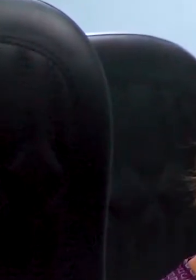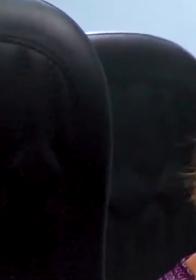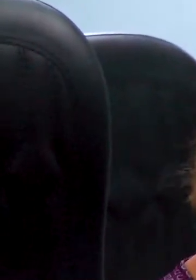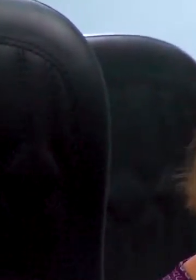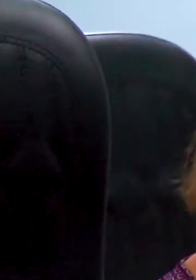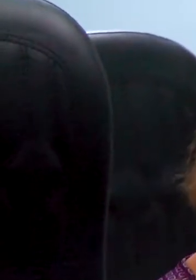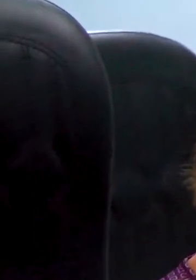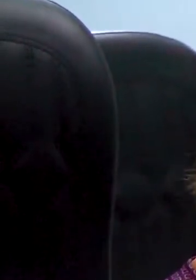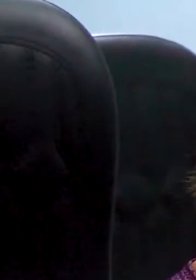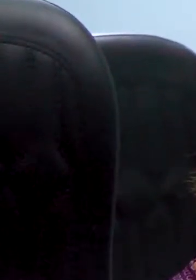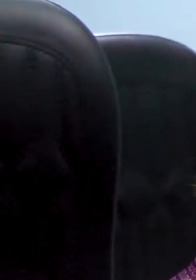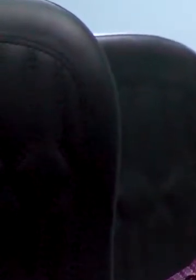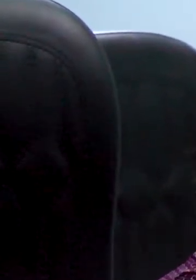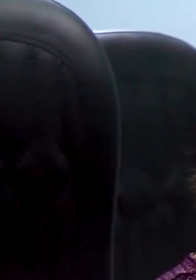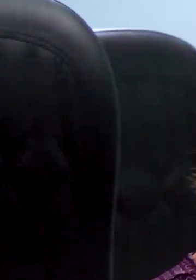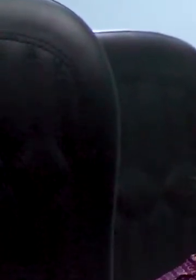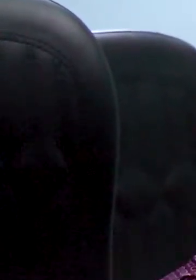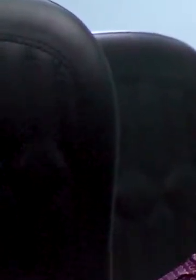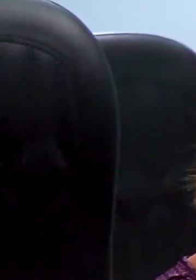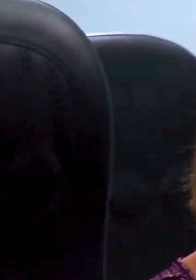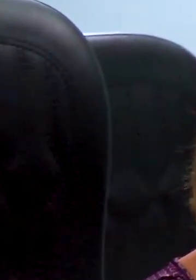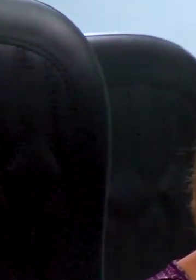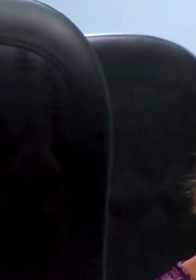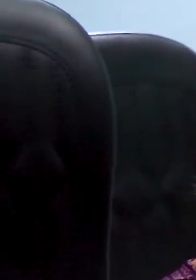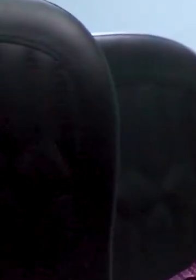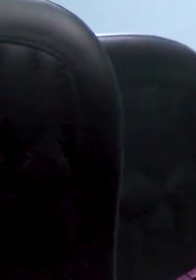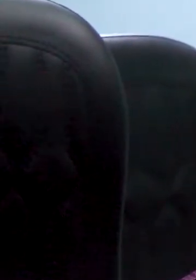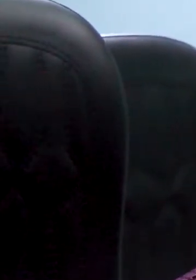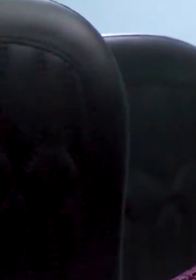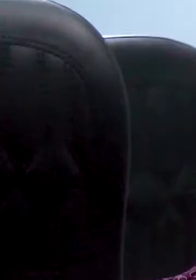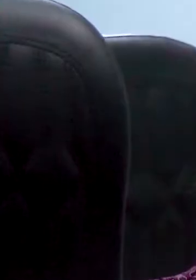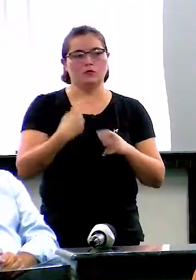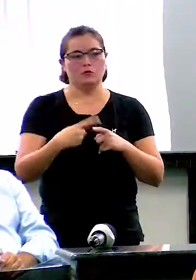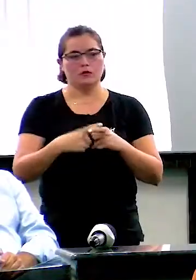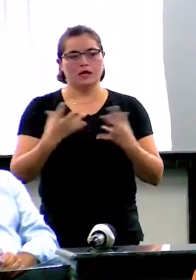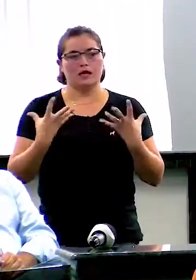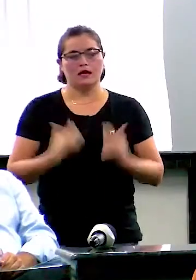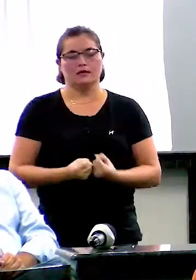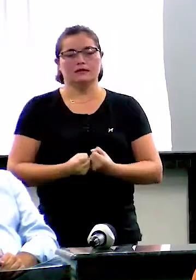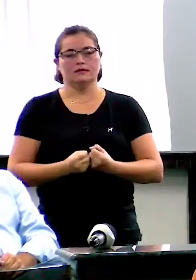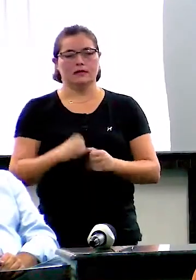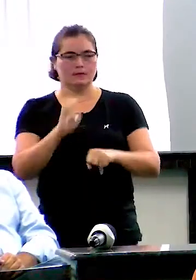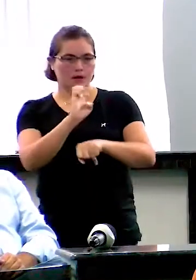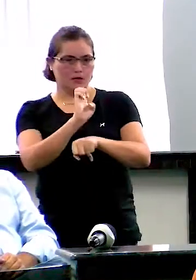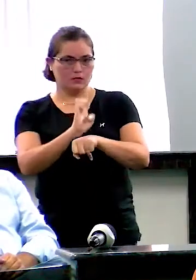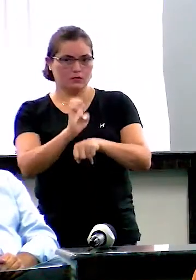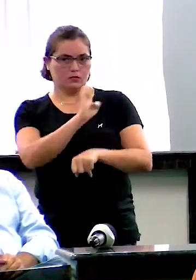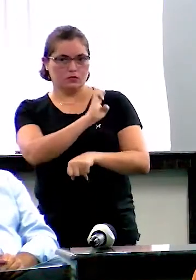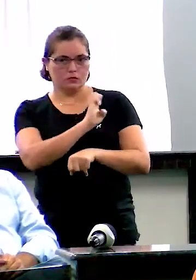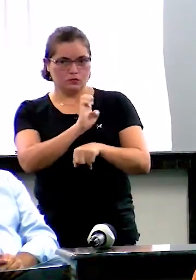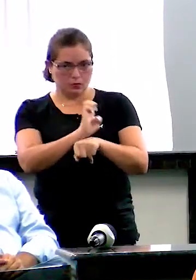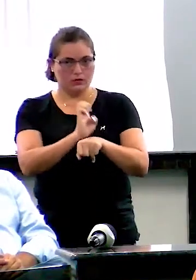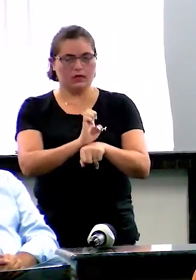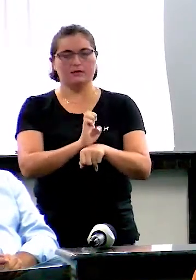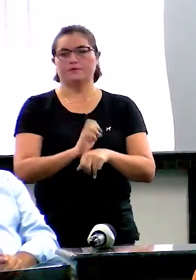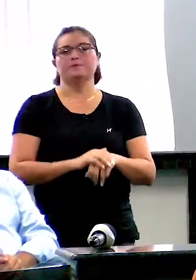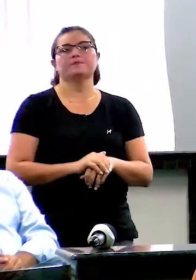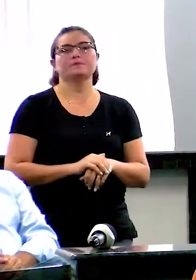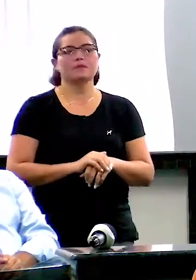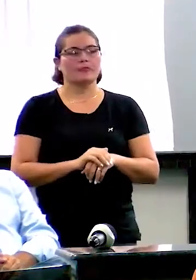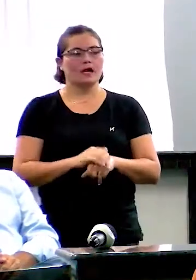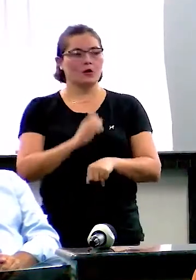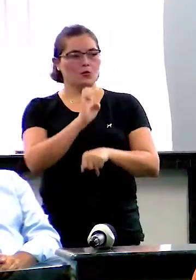Todos já estão em isolamento e recebendo tratamento. Nessa primeira fase que nós chamamos, o Estado nos